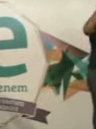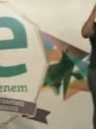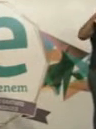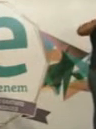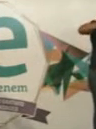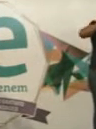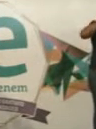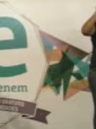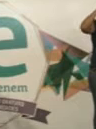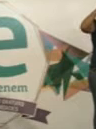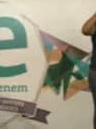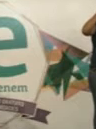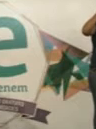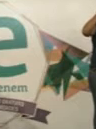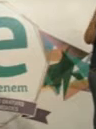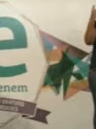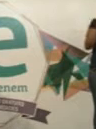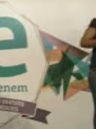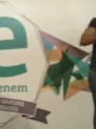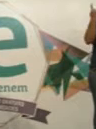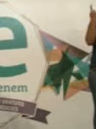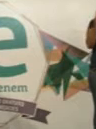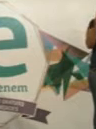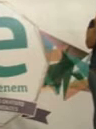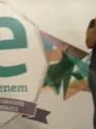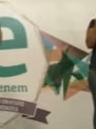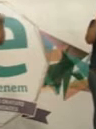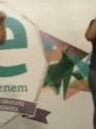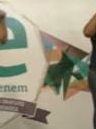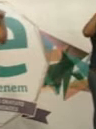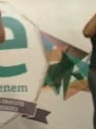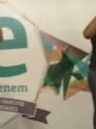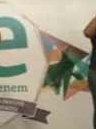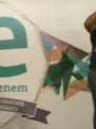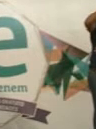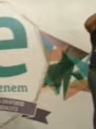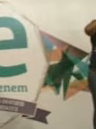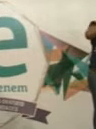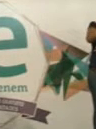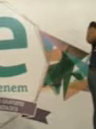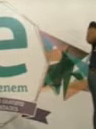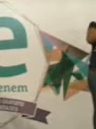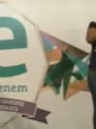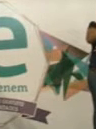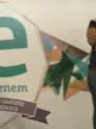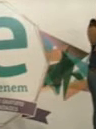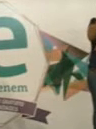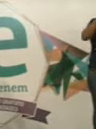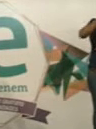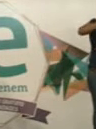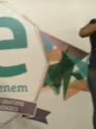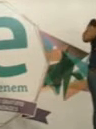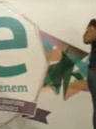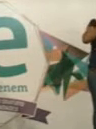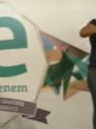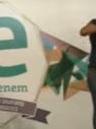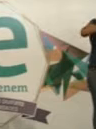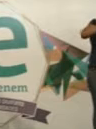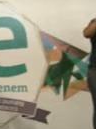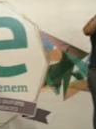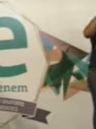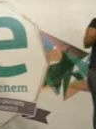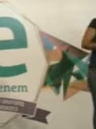Uruguai Andrada, chamado de Maravilha Negra. Eram os primeiros times da América a usar negros. No Brasil,